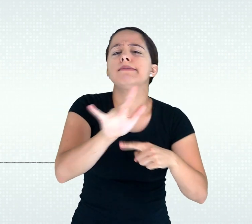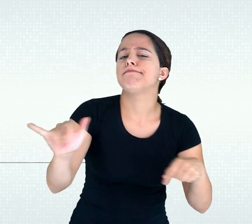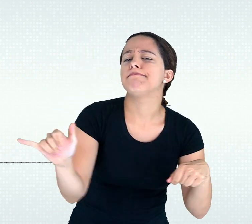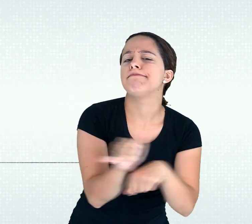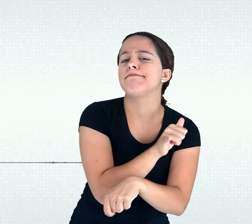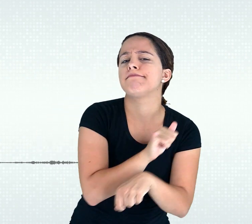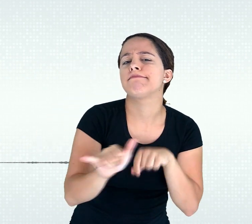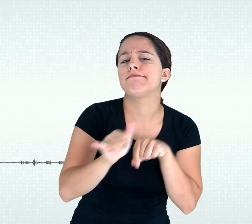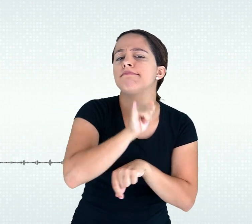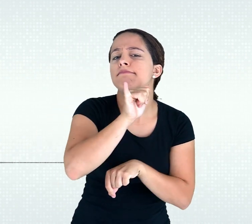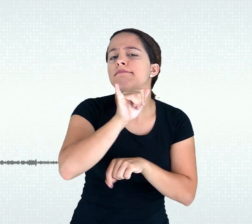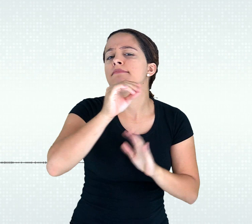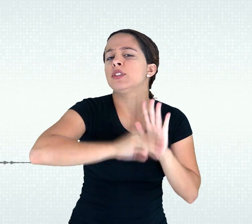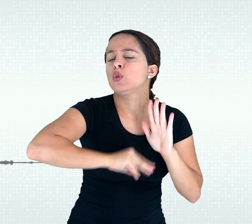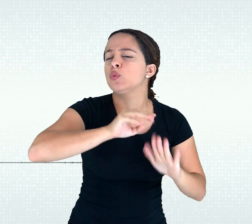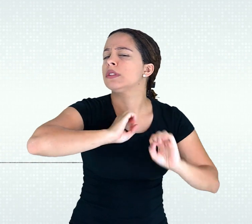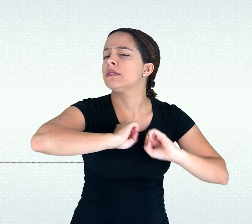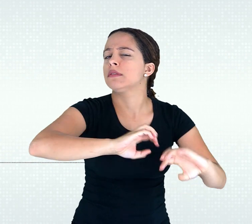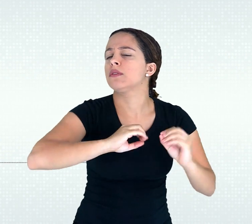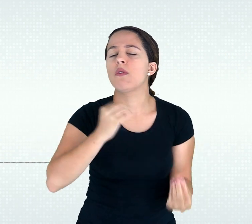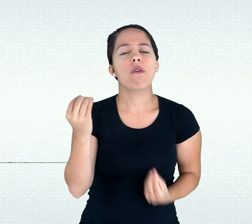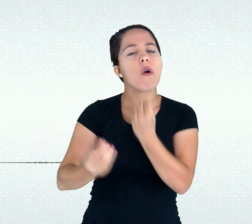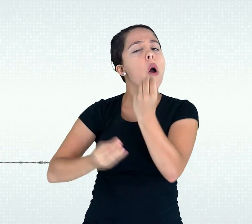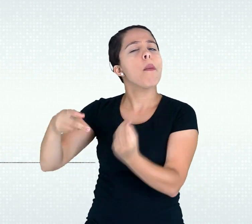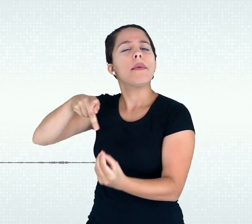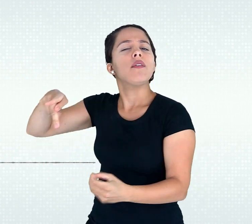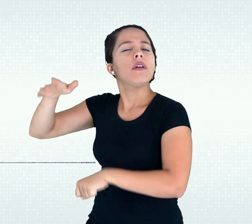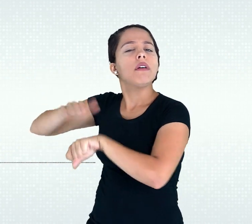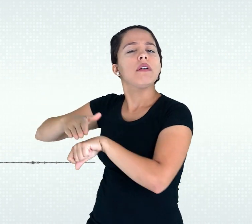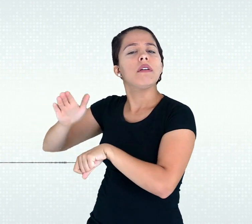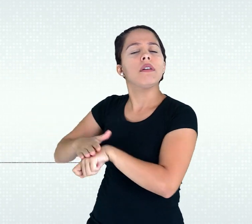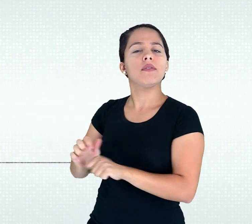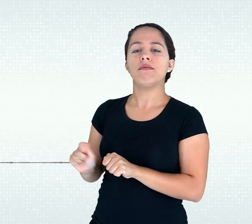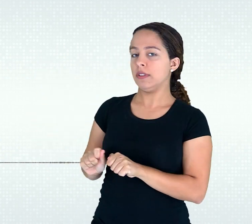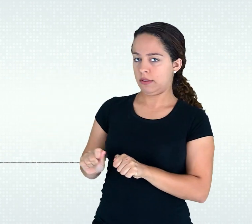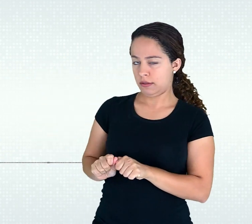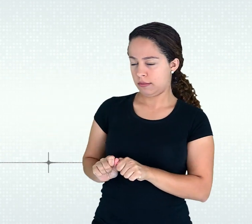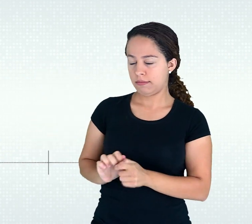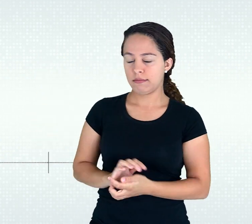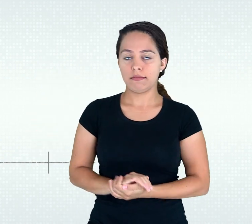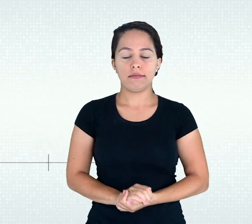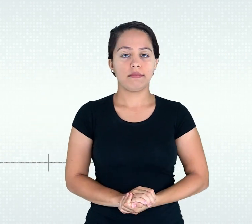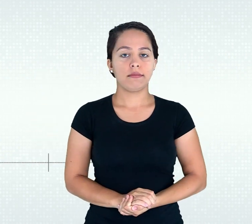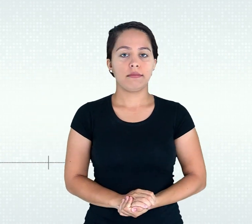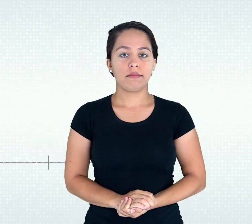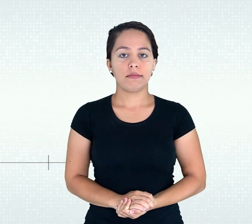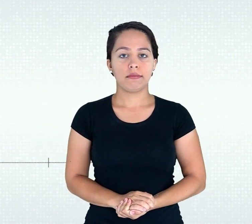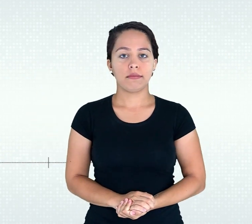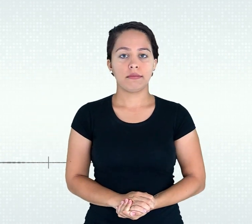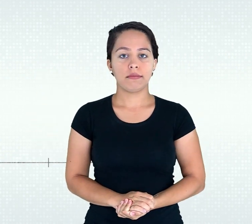acompanhamento e critérios de avaliação utilizados pelo professor